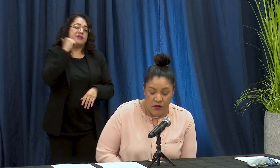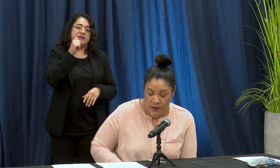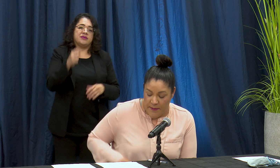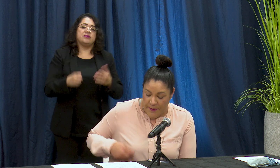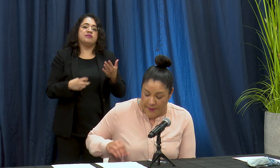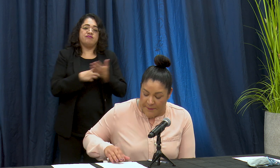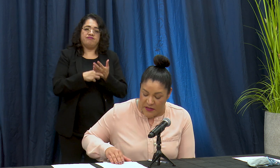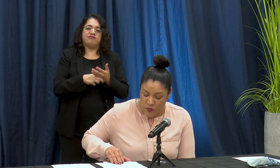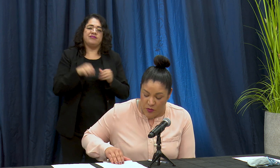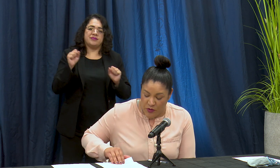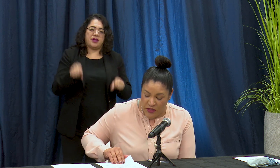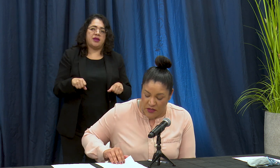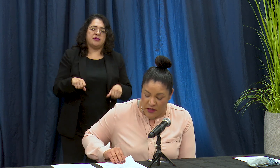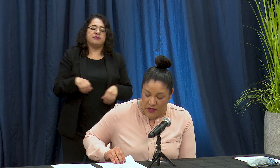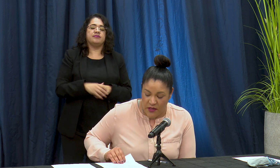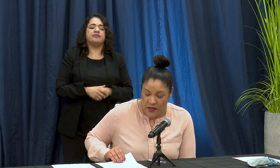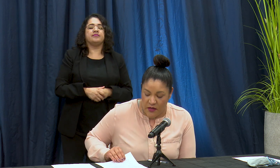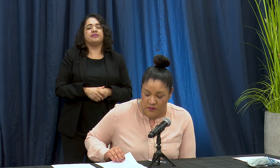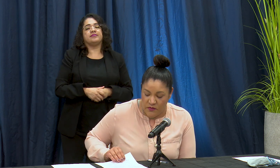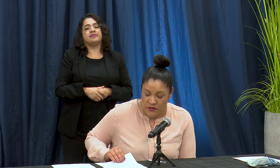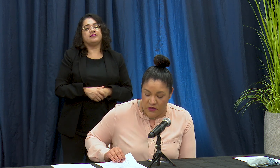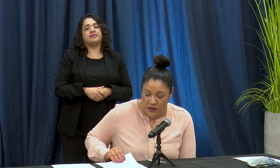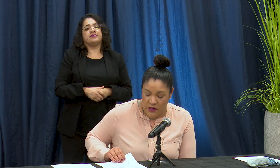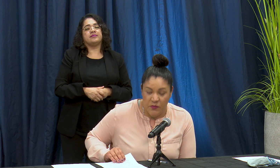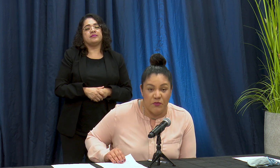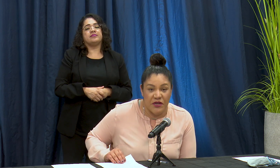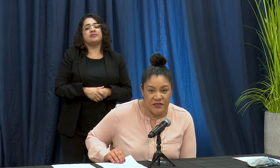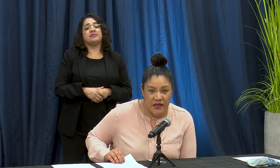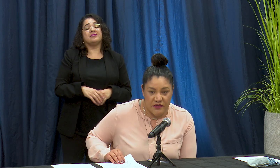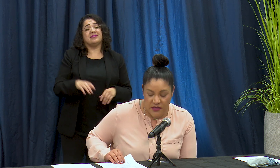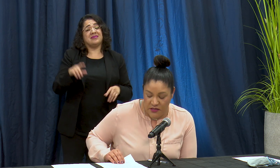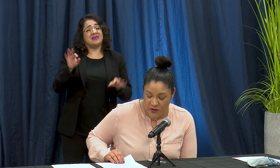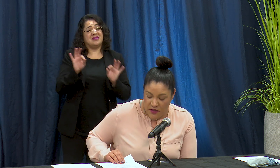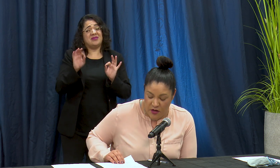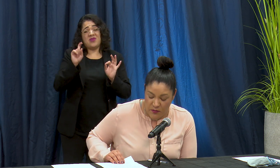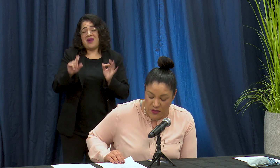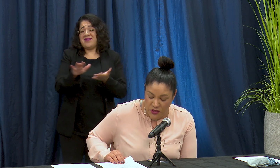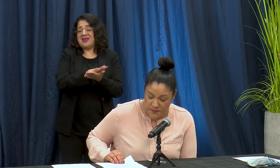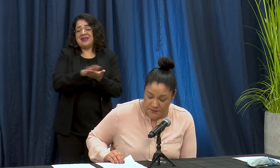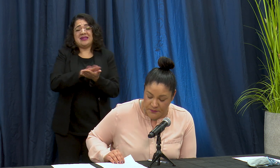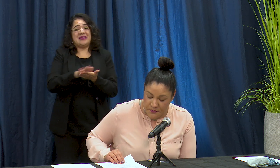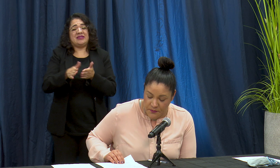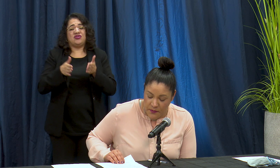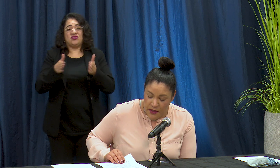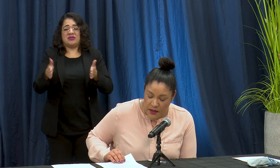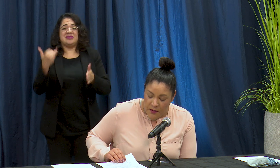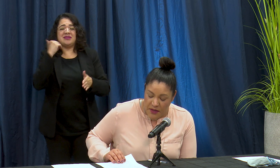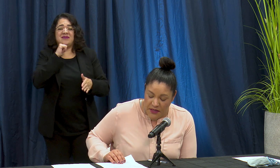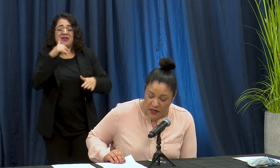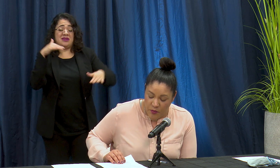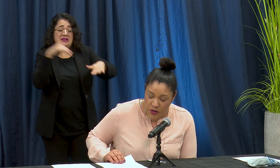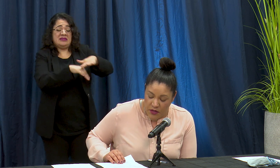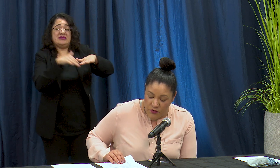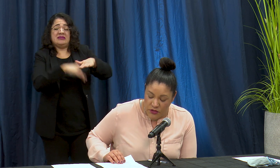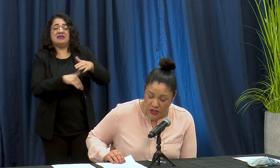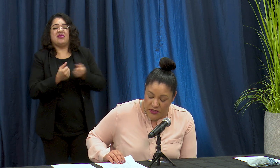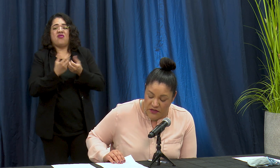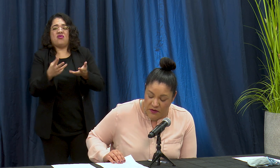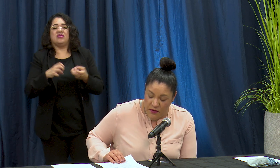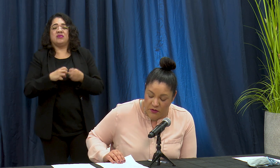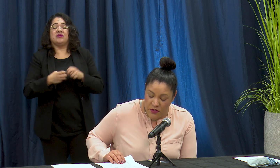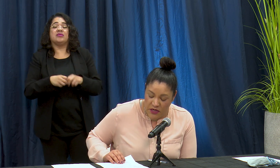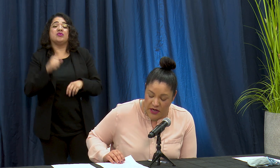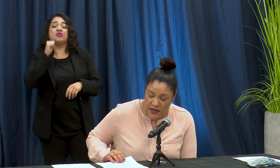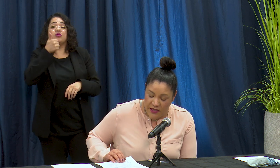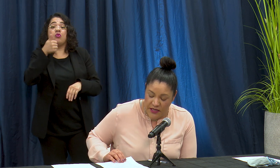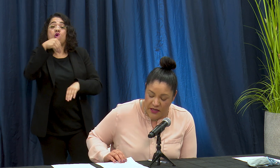carro. Es muy importante que limpiemos las calles de la ciudad de Long Beach. Mañana por la noche se va